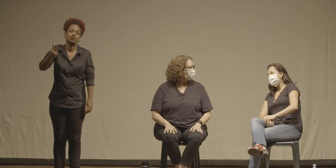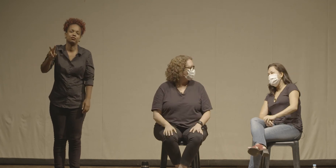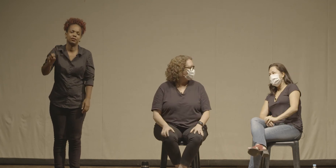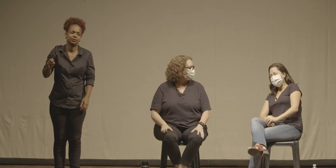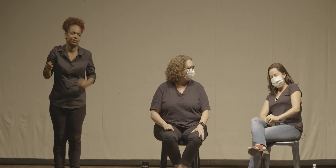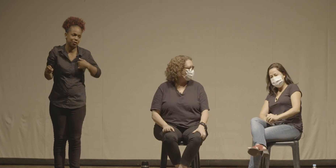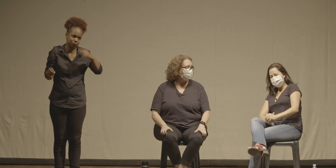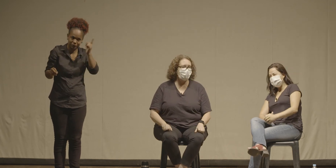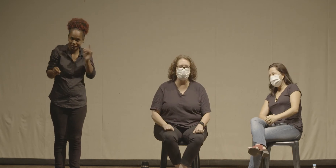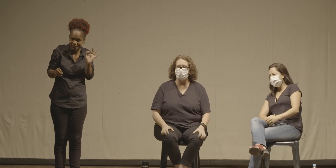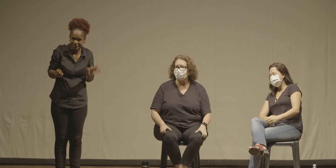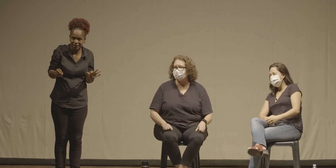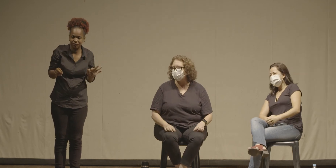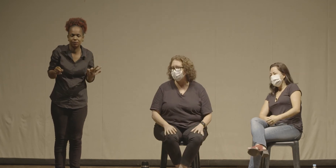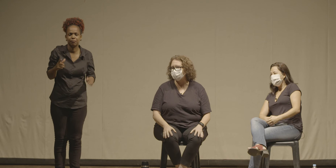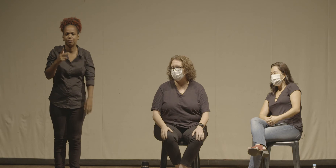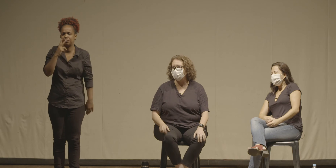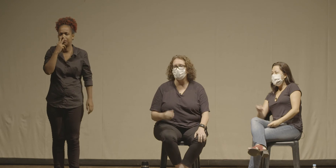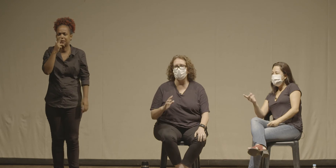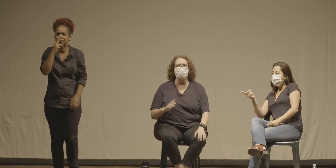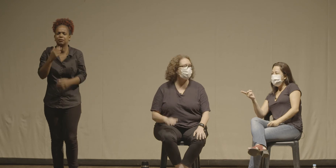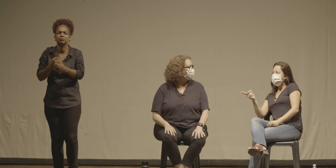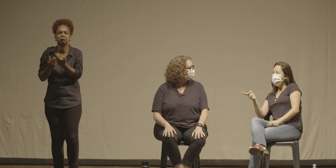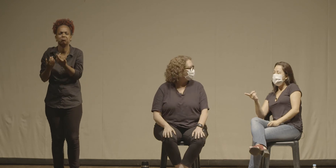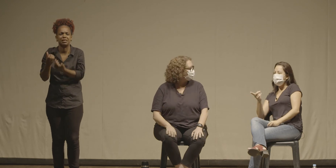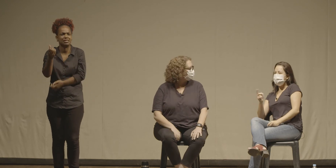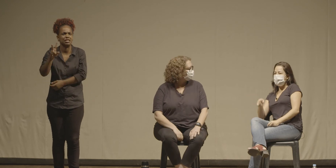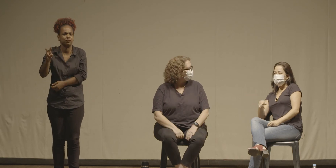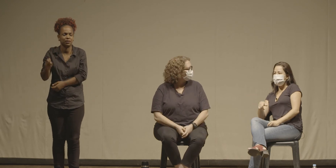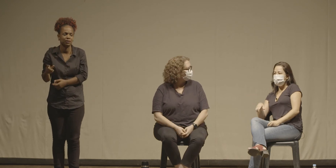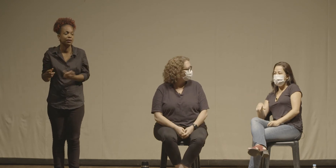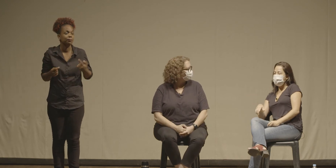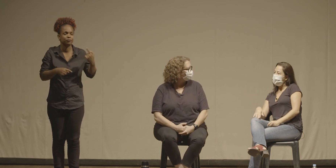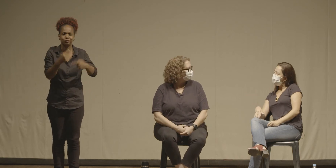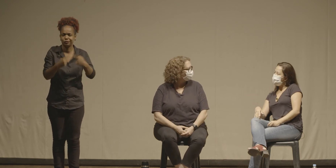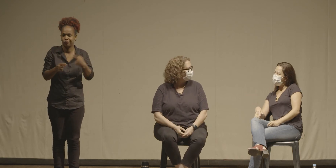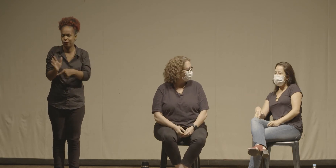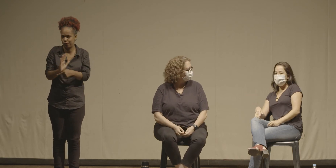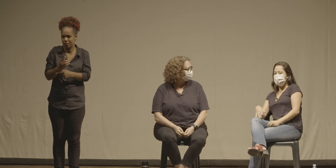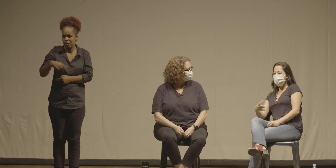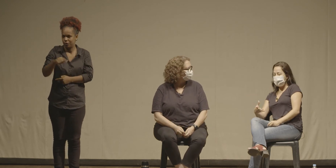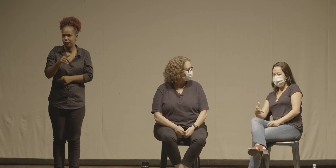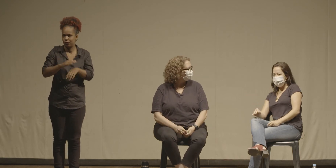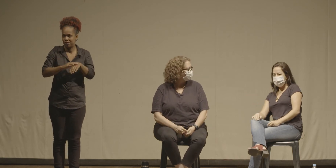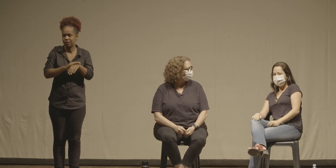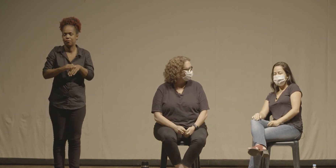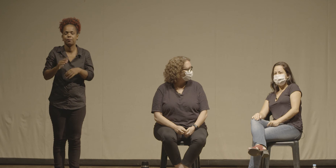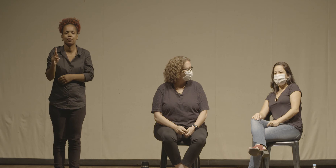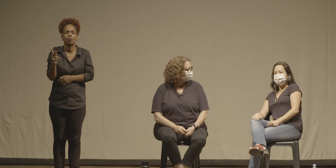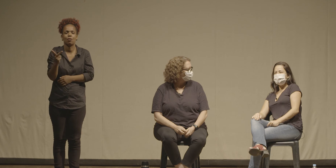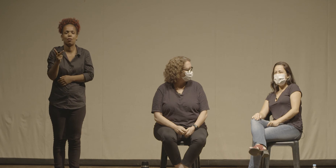tô atualizada, mas acho que agora A tá última 10. vez era 6 vezes. E essa era uma discussão durante o filme, a gente até conversou sobre isso com a